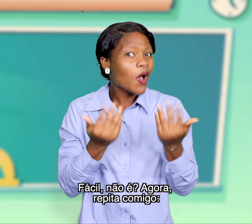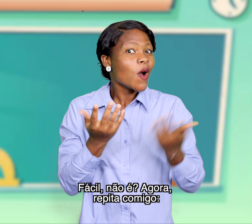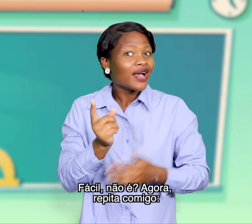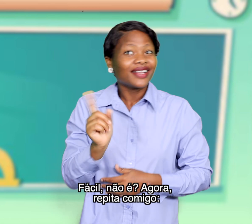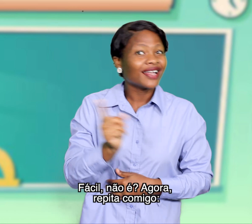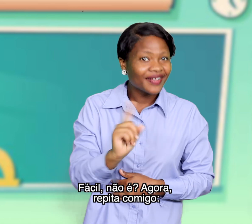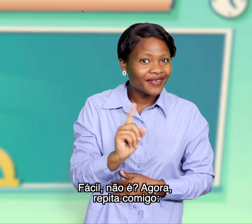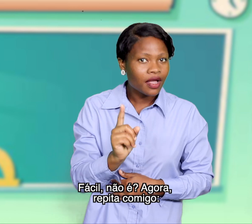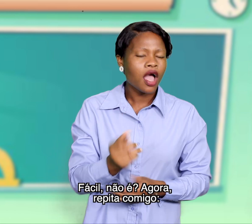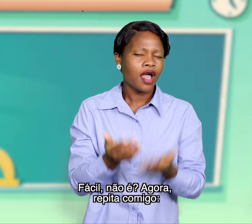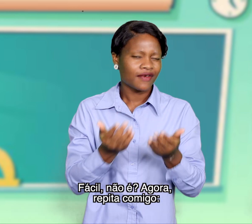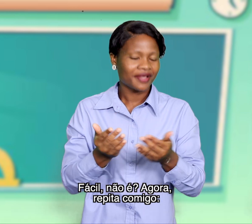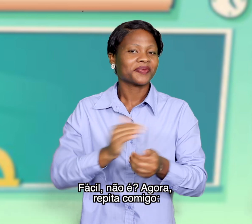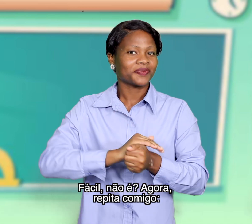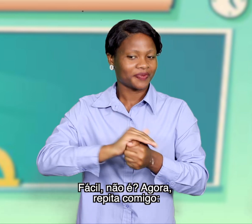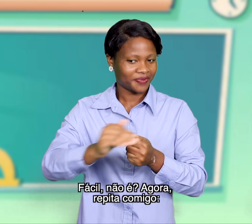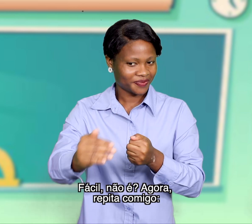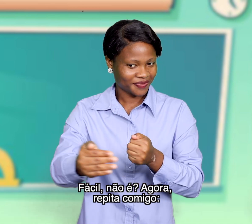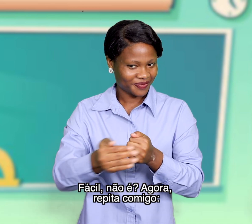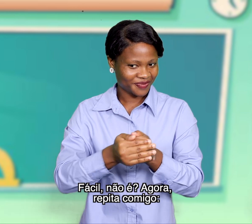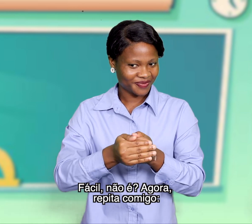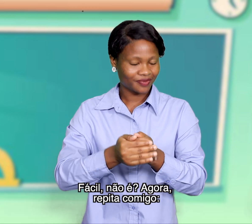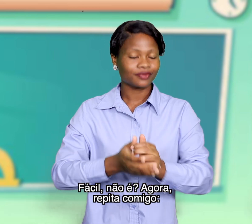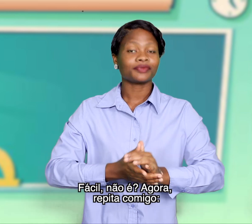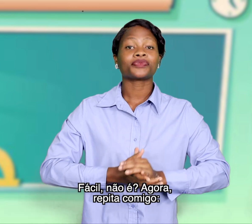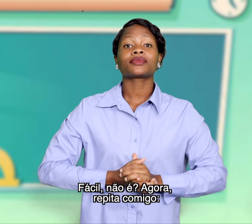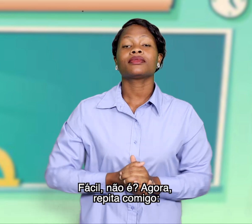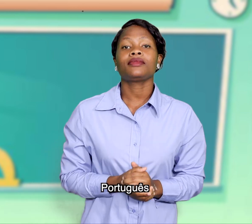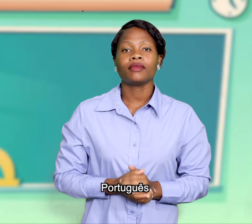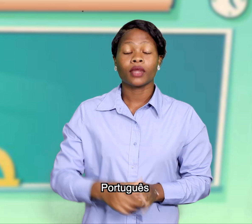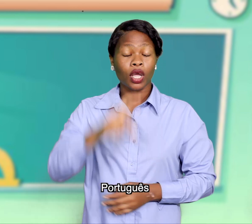Fácil, não é? Agora repita comigo.